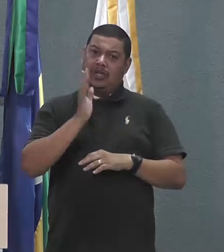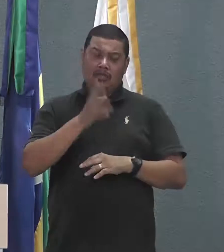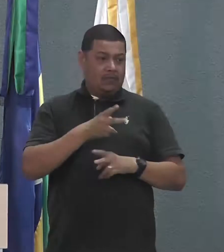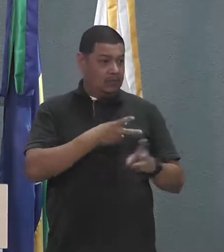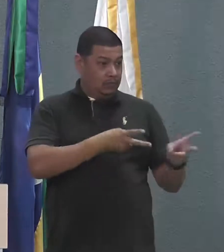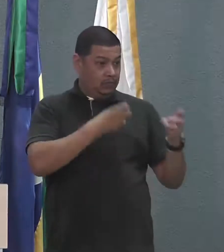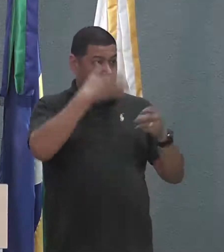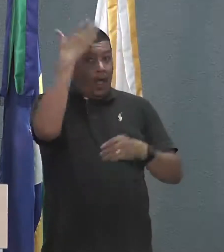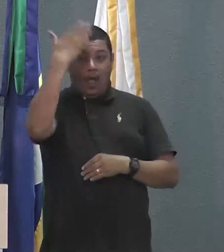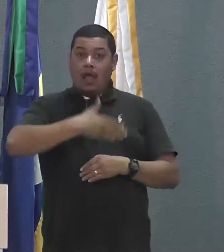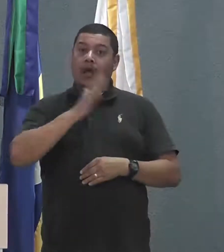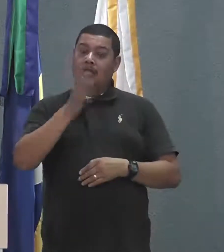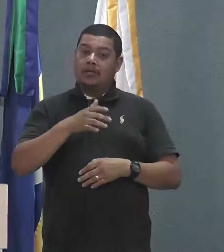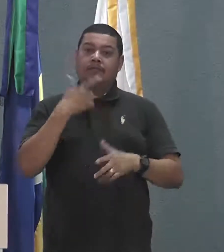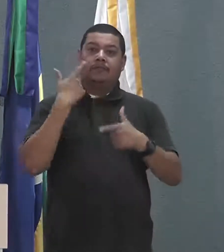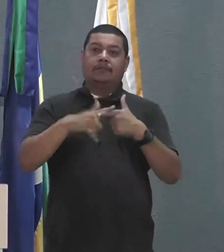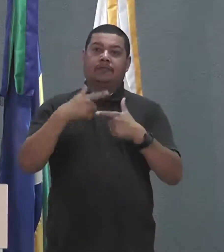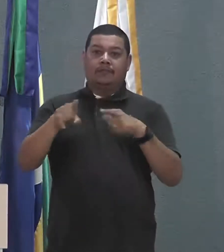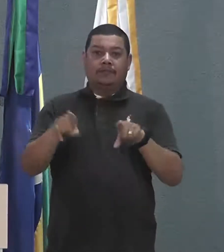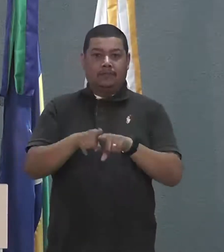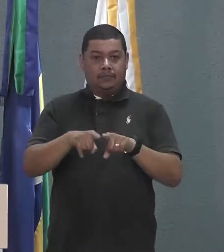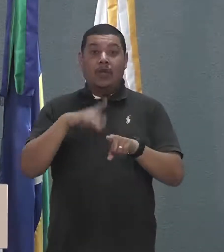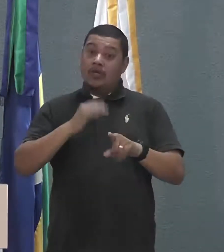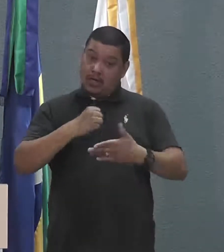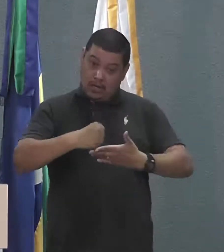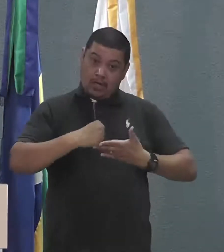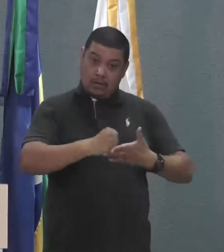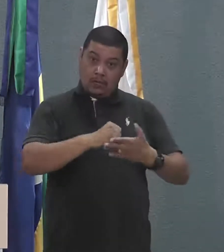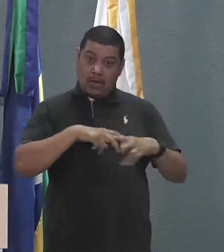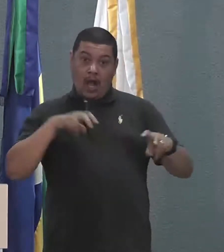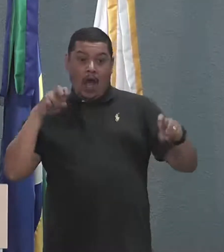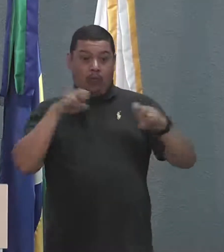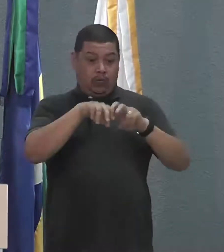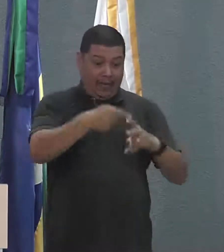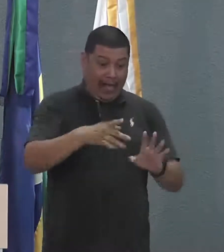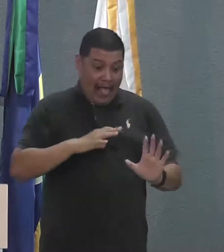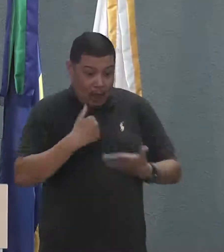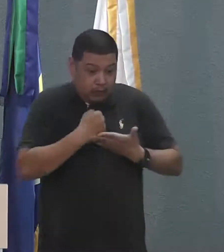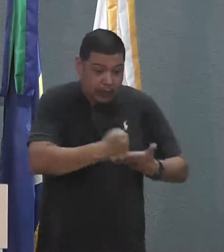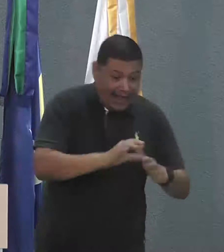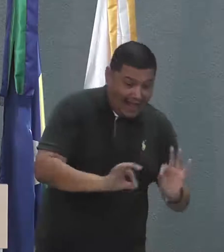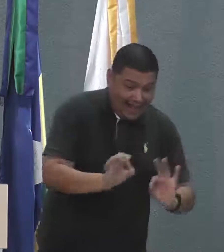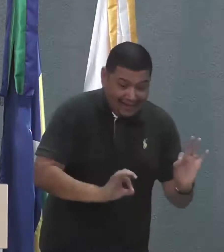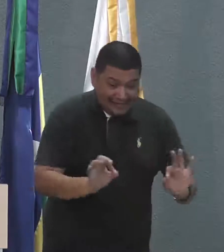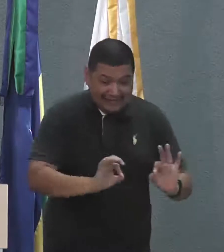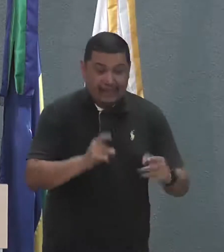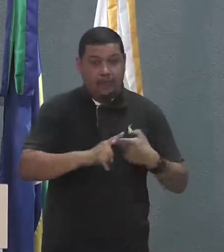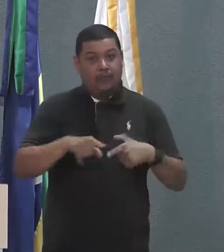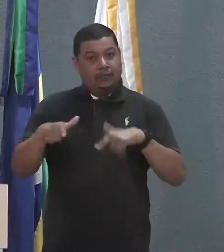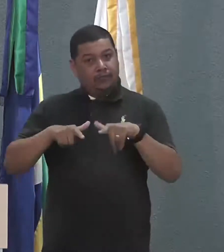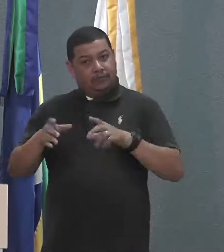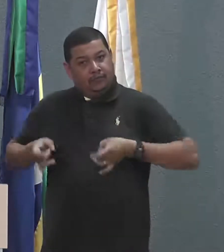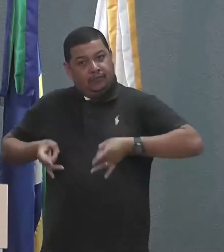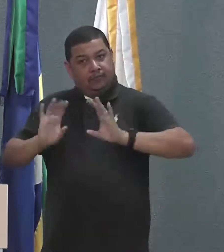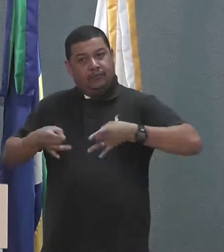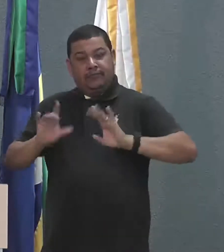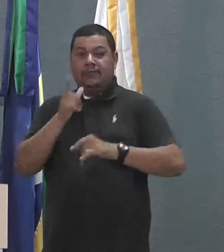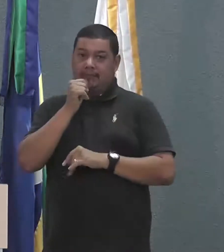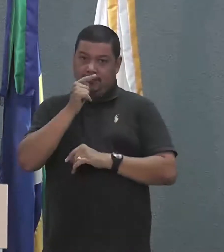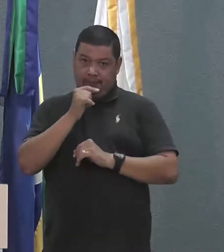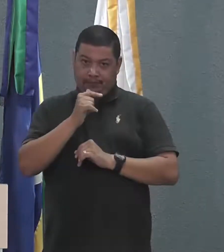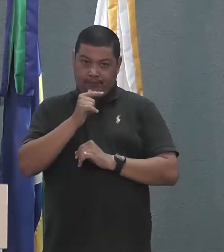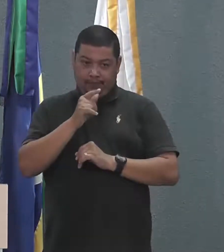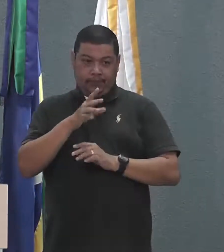diversos problemas, socorri vítimas de acidentes durante o meu trabalho.